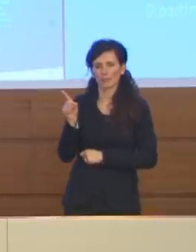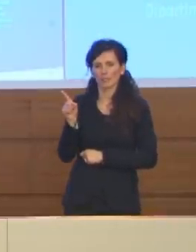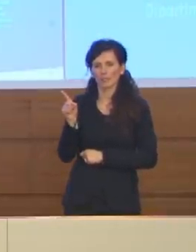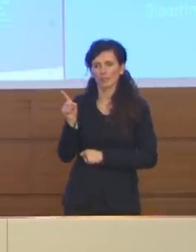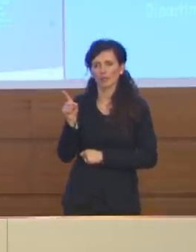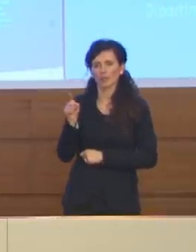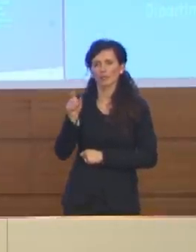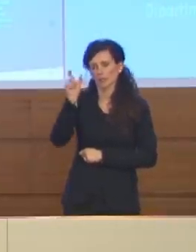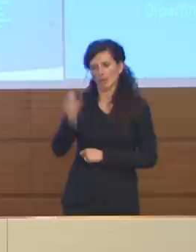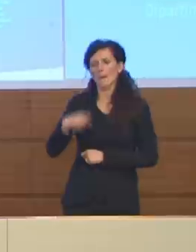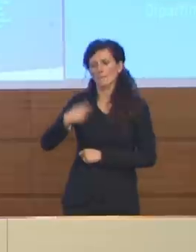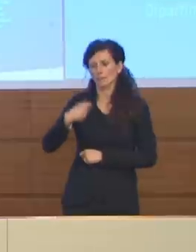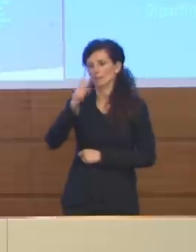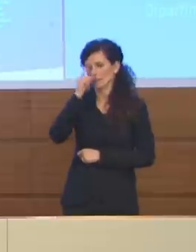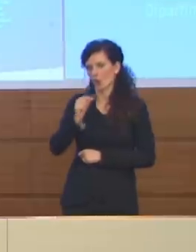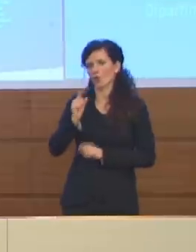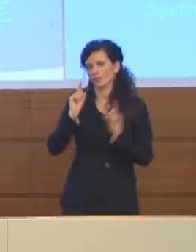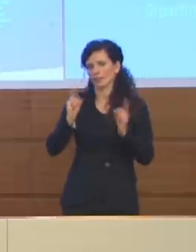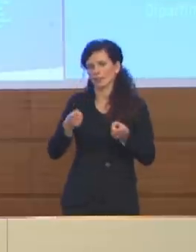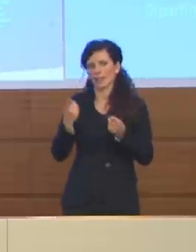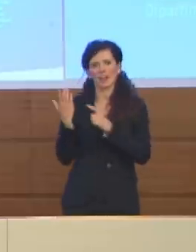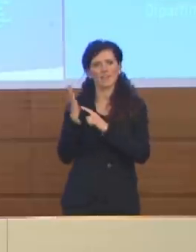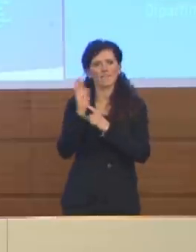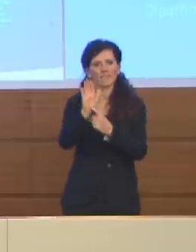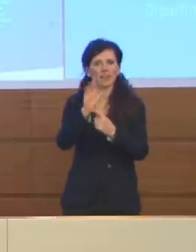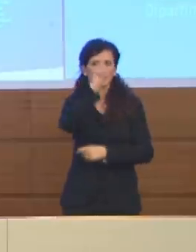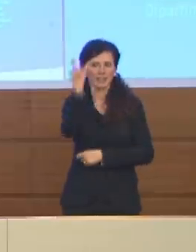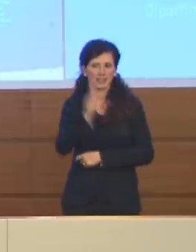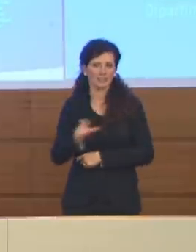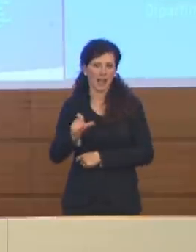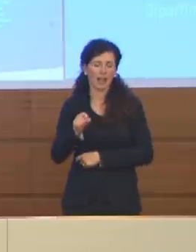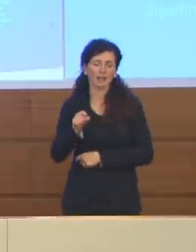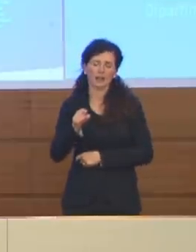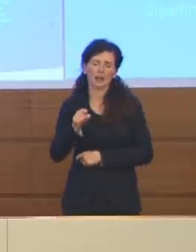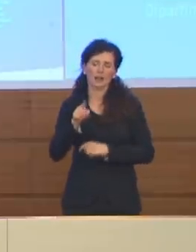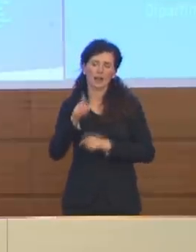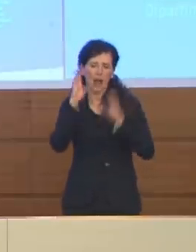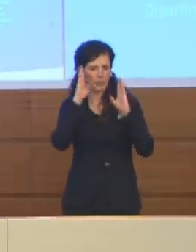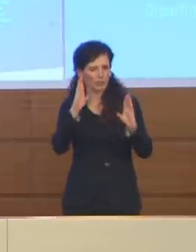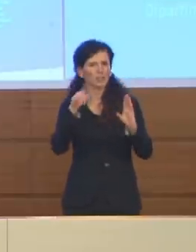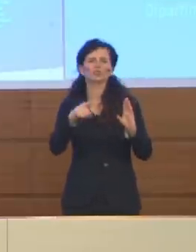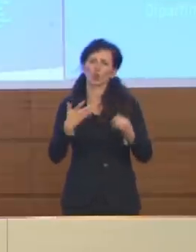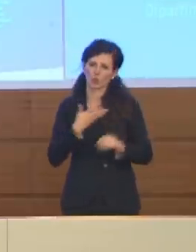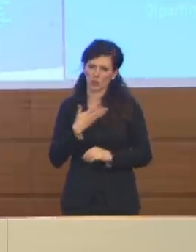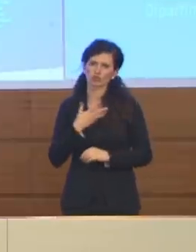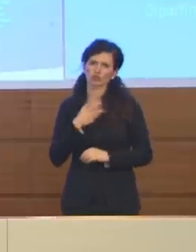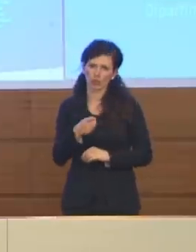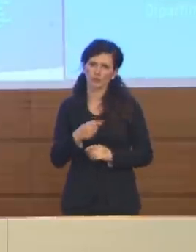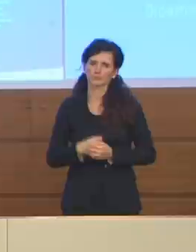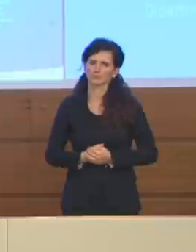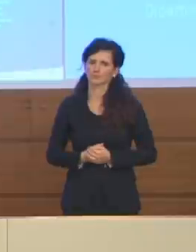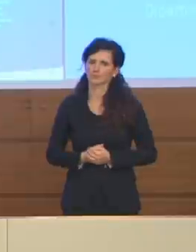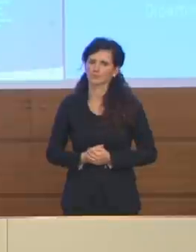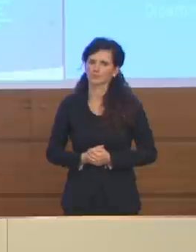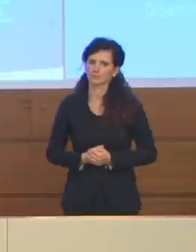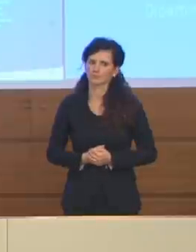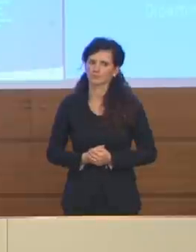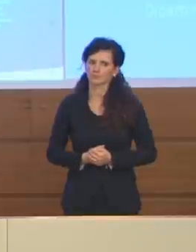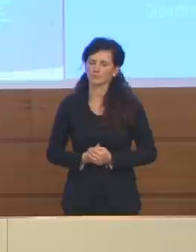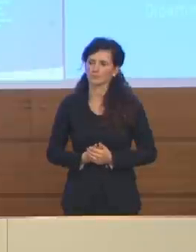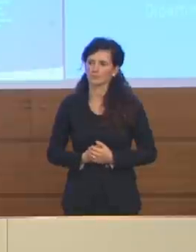e illustrare al paese di come questa attenzione sia pagata non sfuggo però quello che